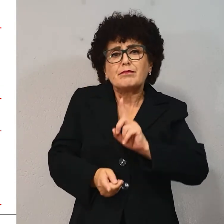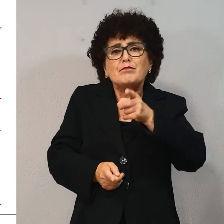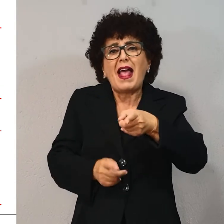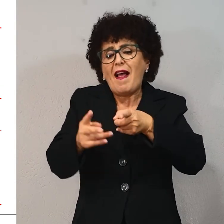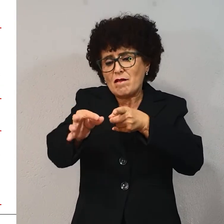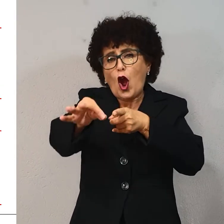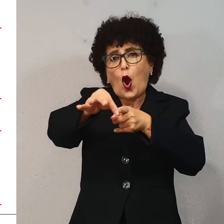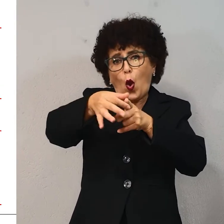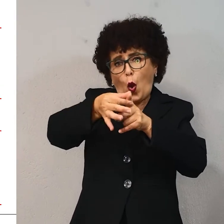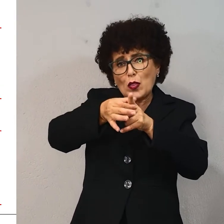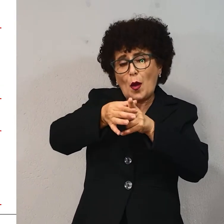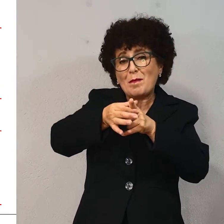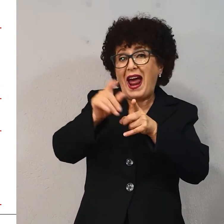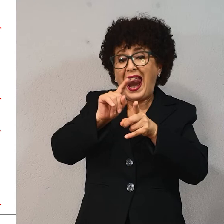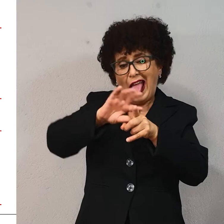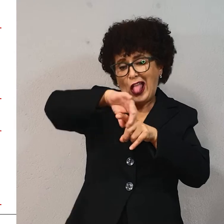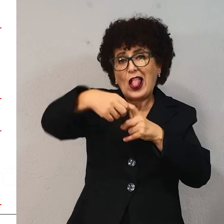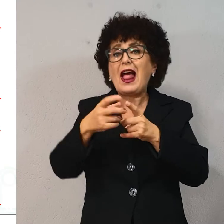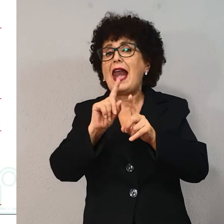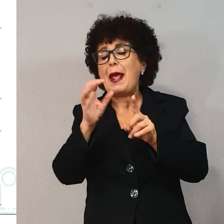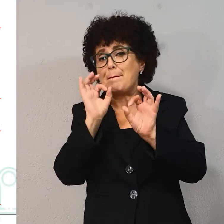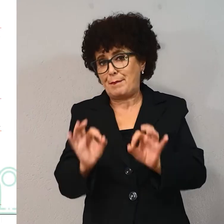кондомот, а не покрај кондомот.